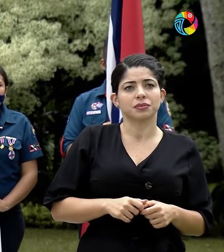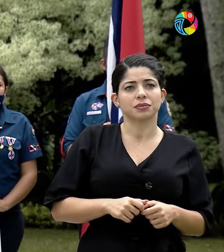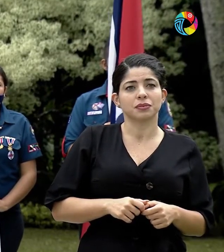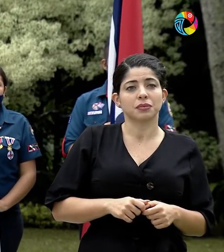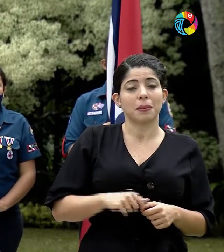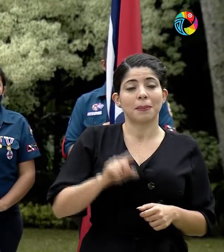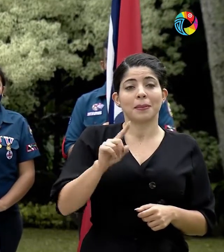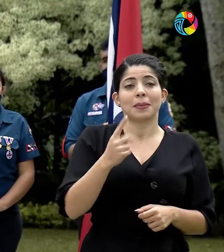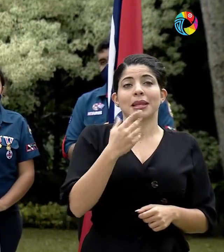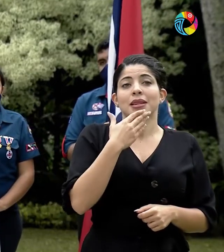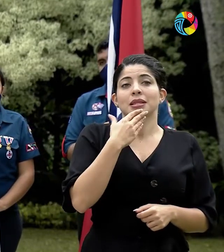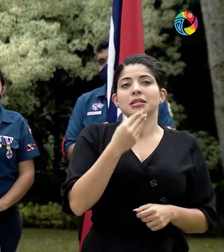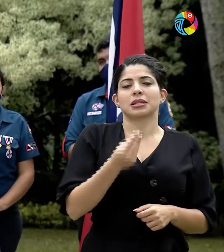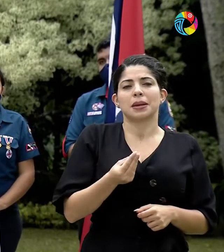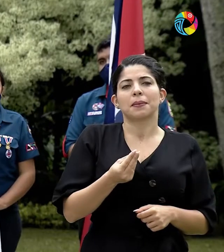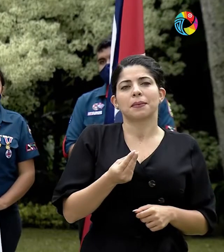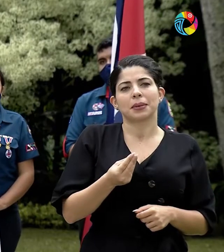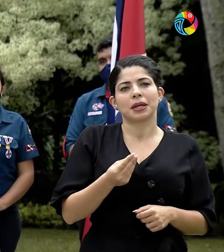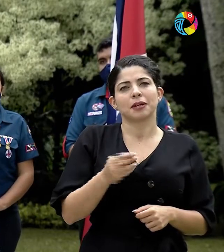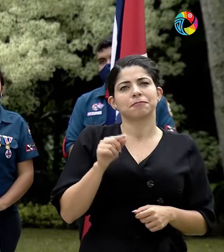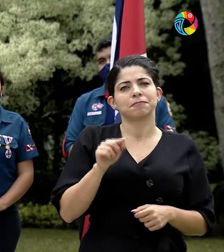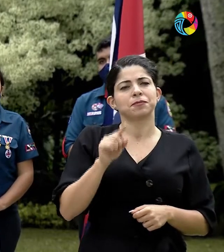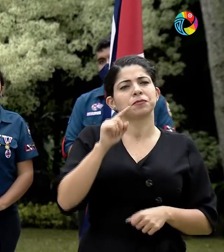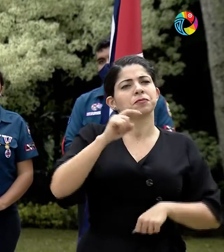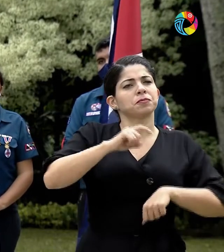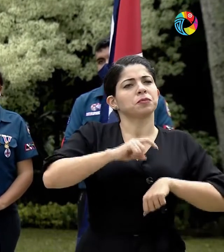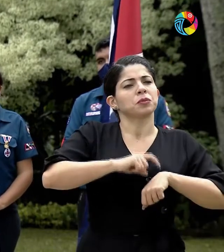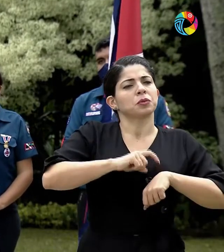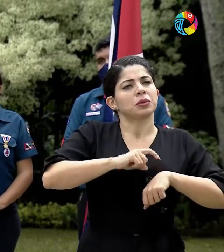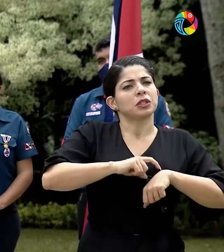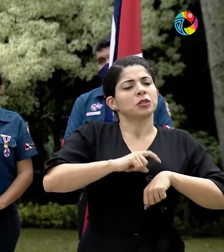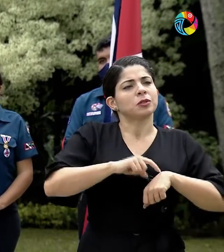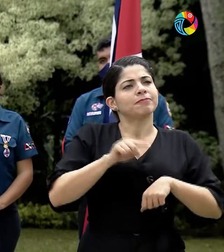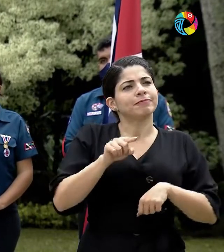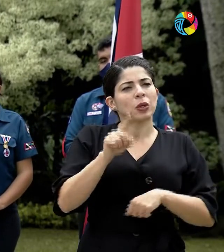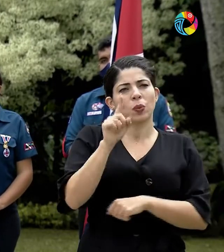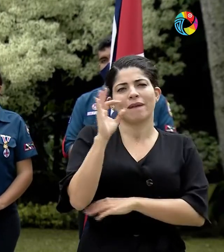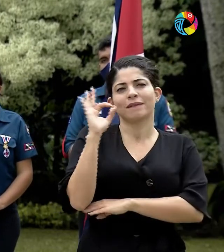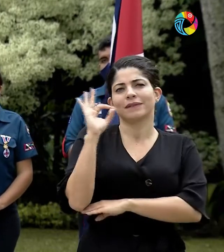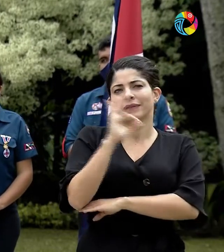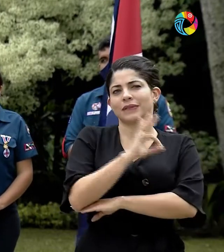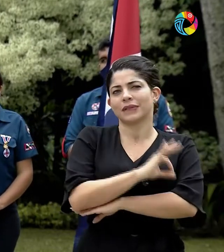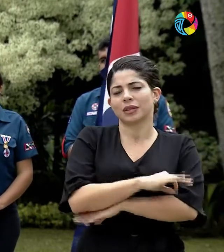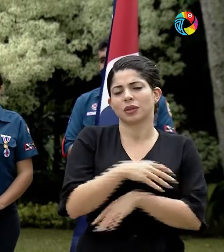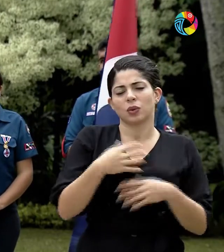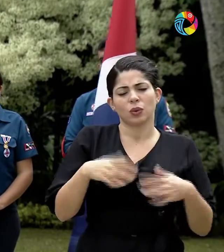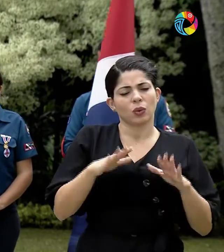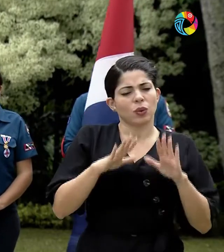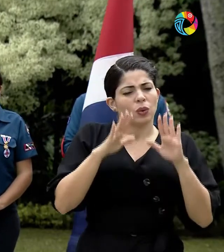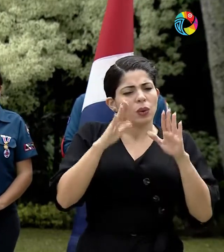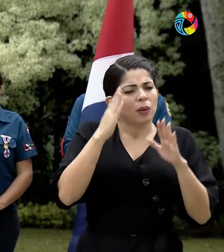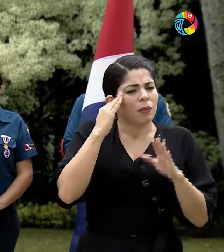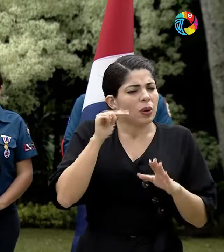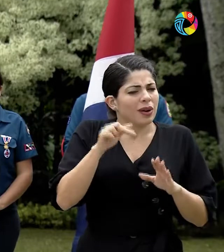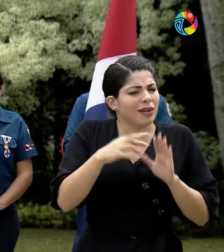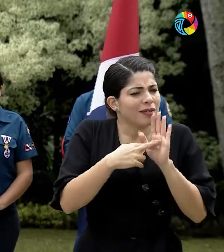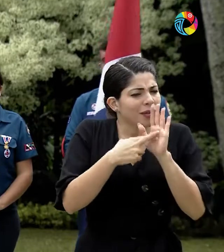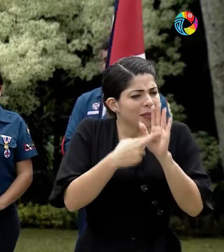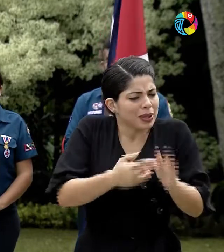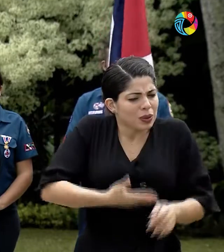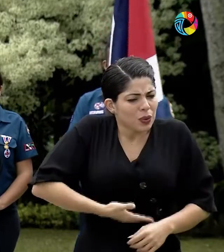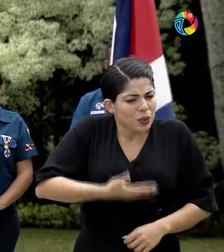El 1 de diciembre, que es una época o una fecha increíble por lo que representa tanto